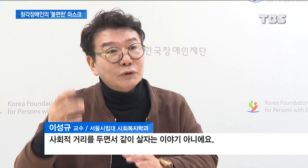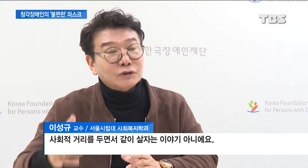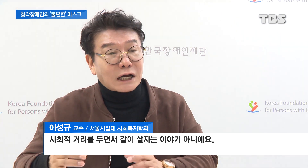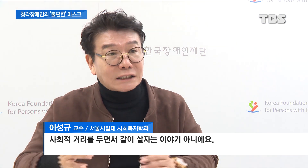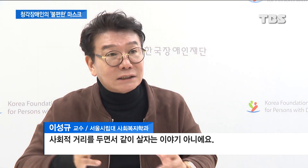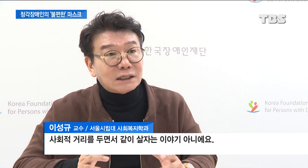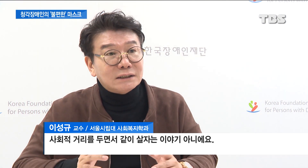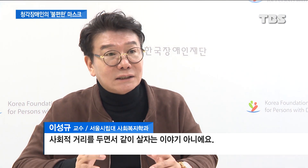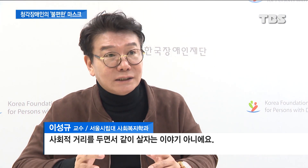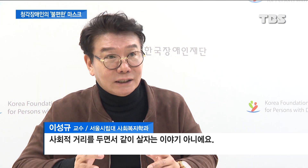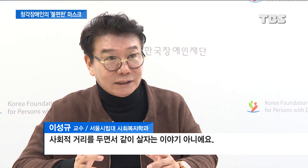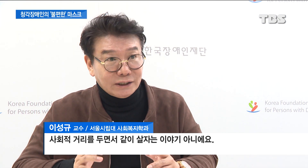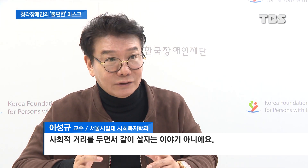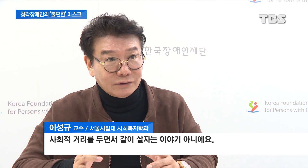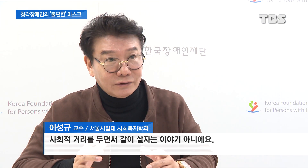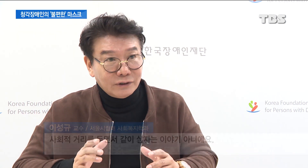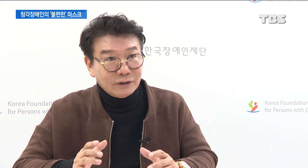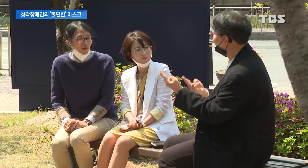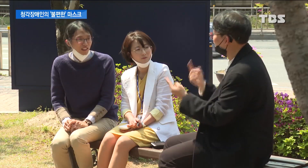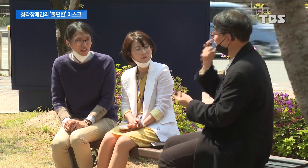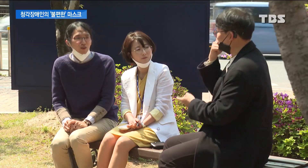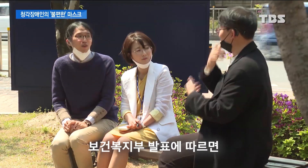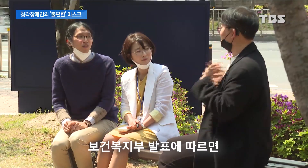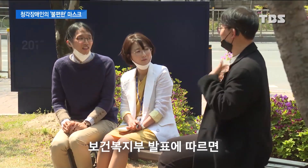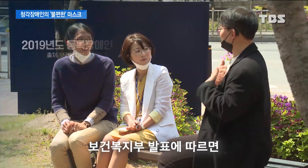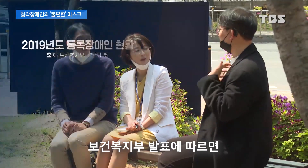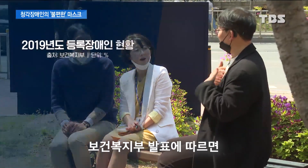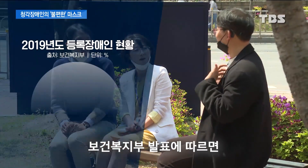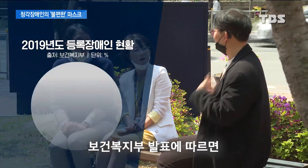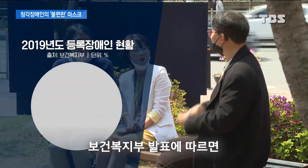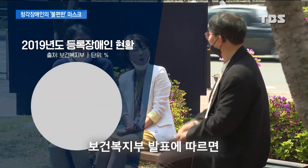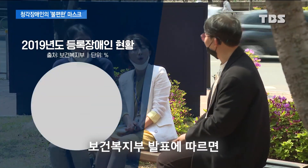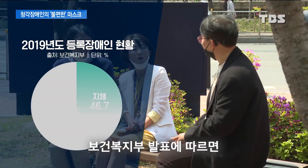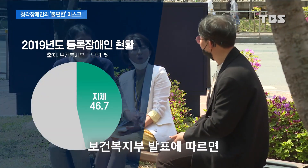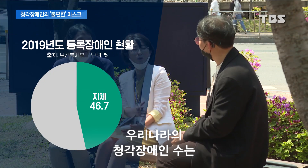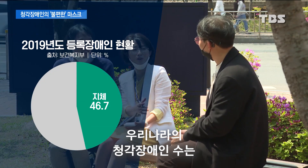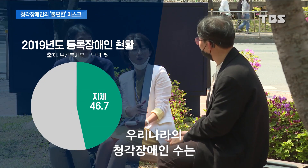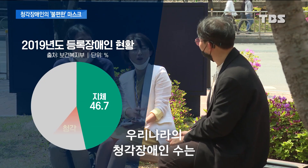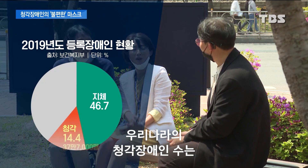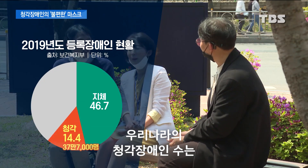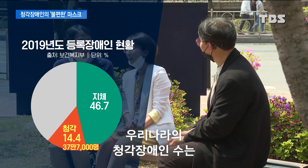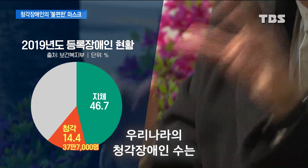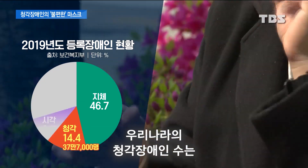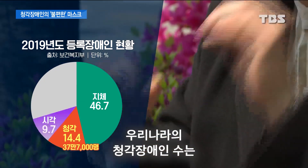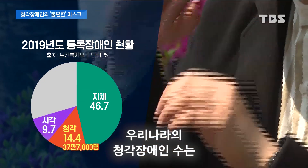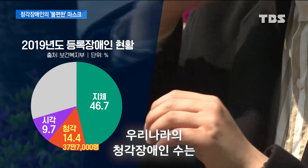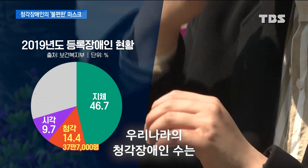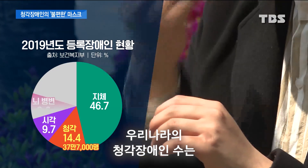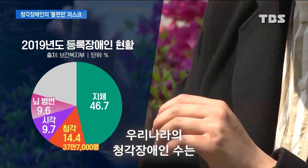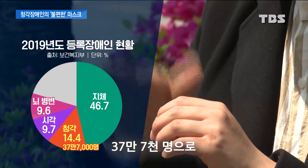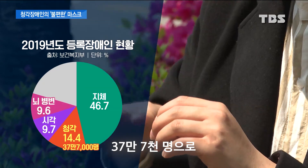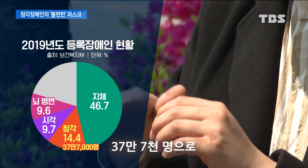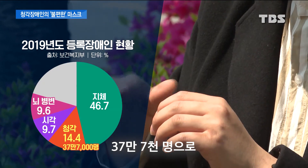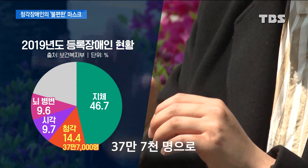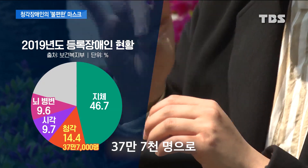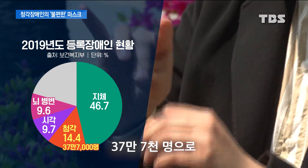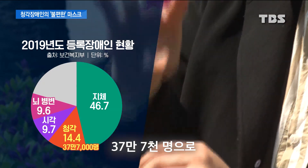두면서 같이 살자는 얘기 아니에요. 보건복지부 발표에 따르면 우리나라의 청각장애인 수는 37만 7천